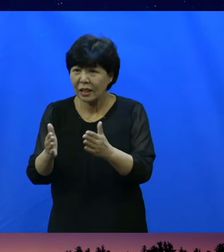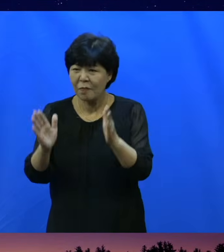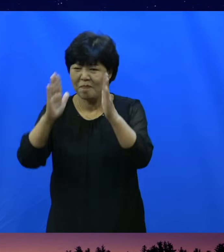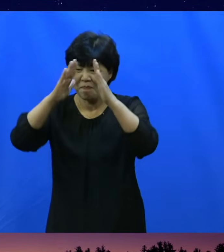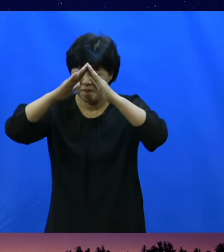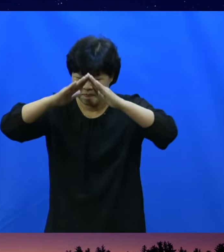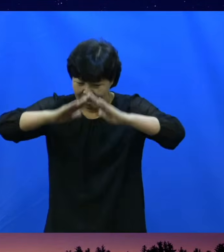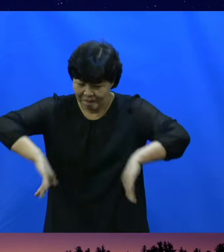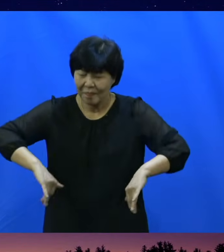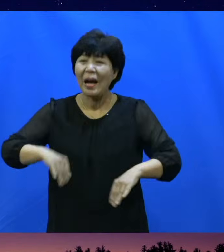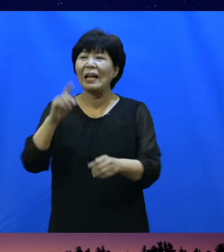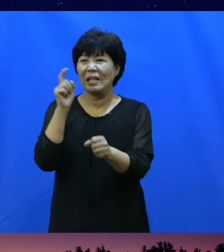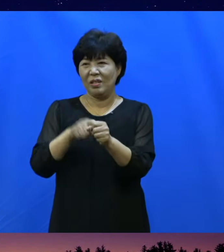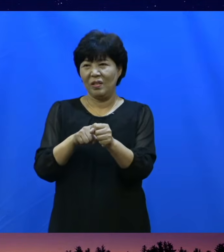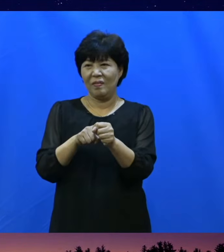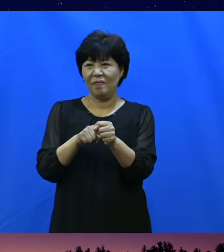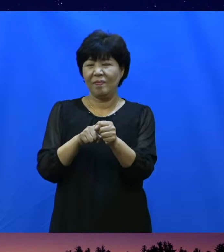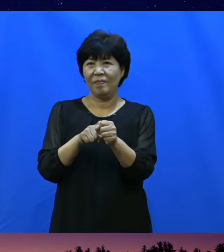파괴적이에요.